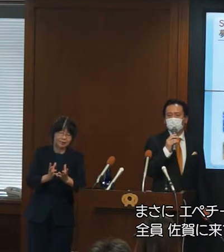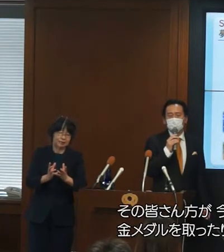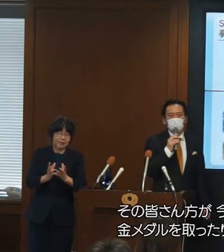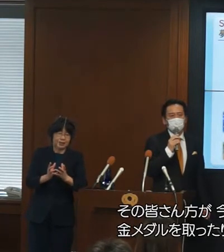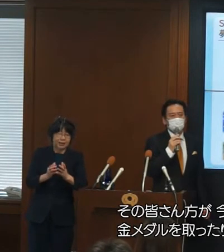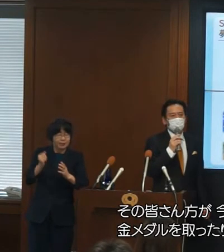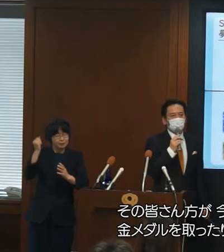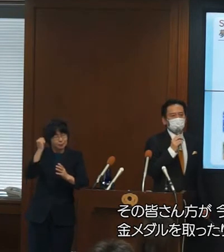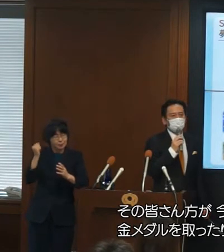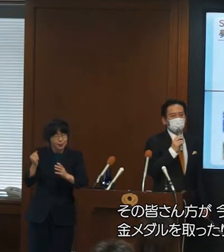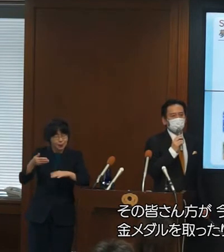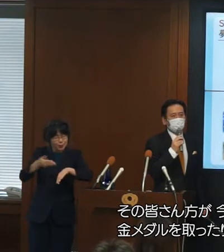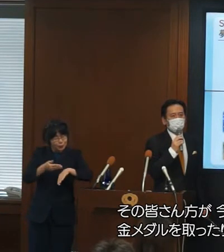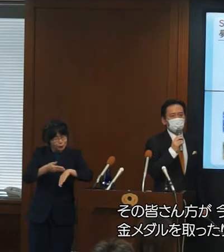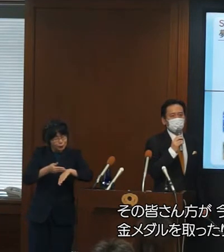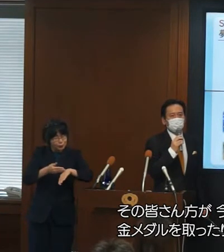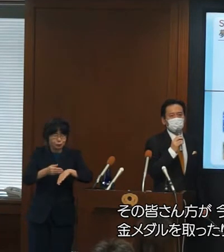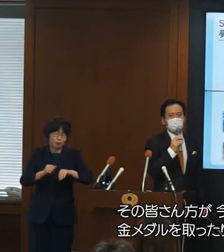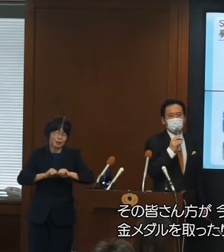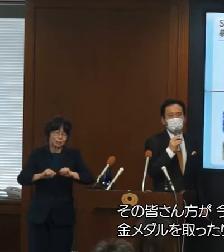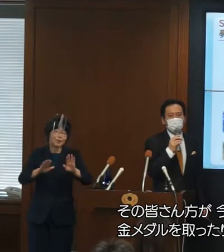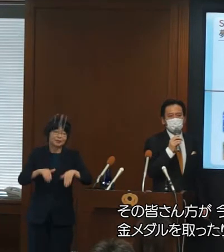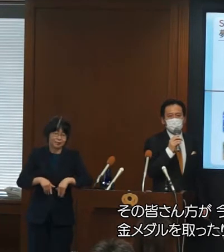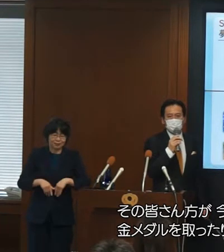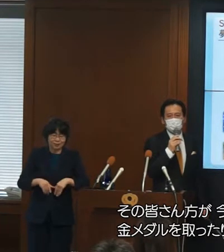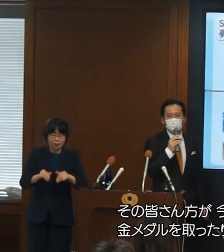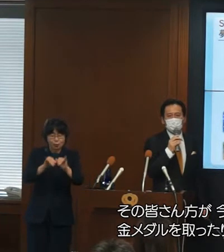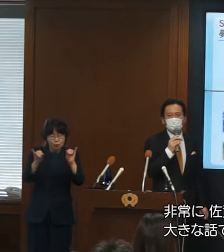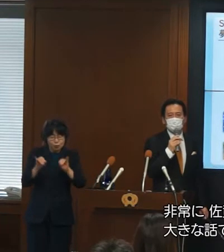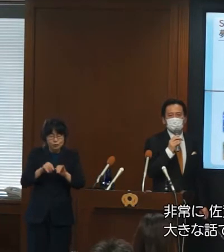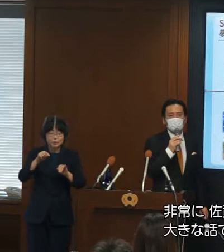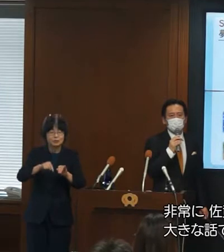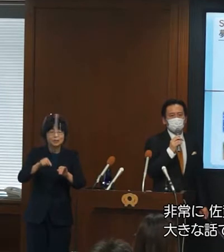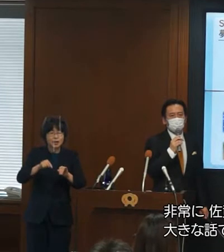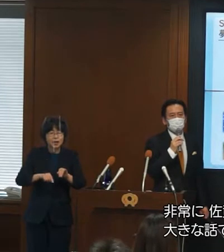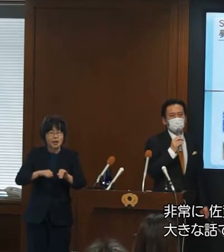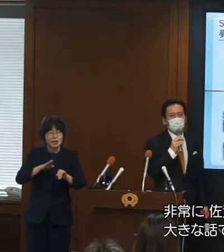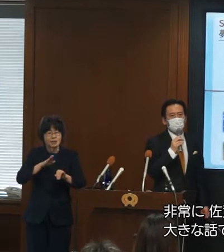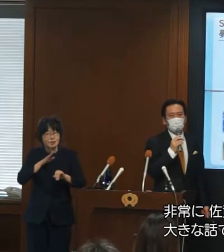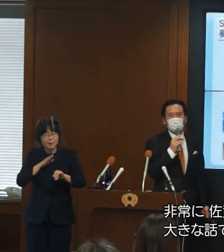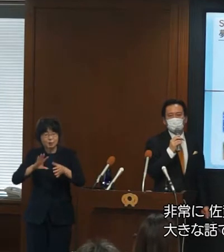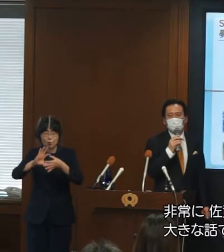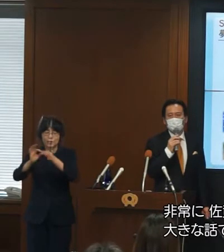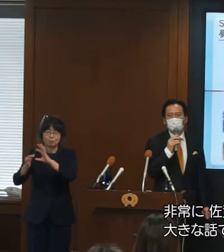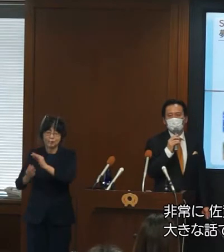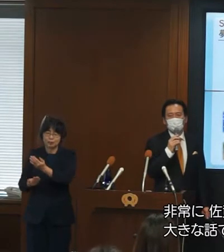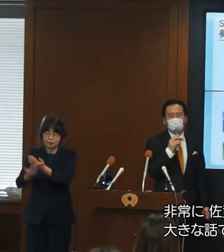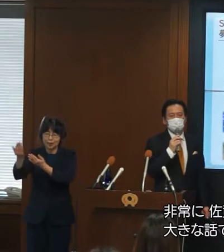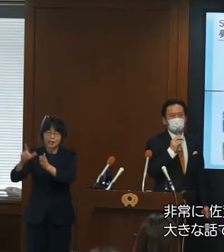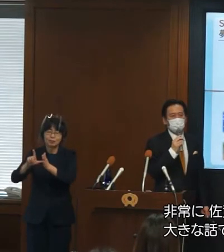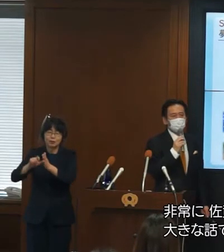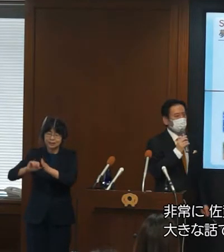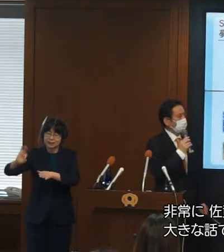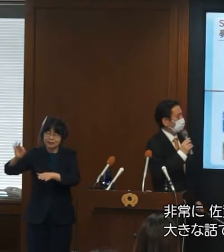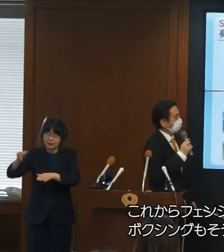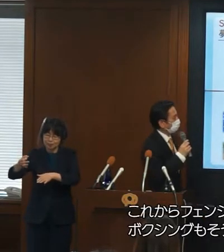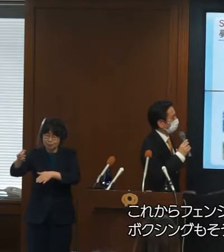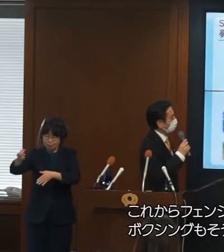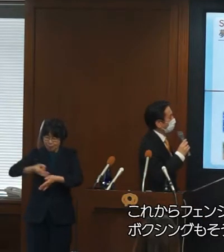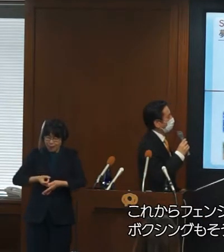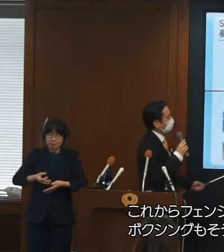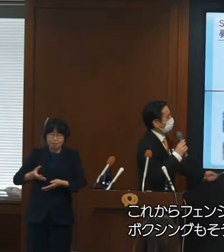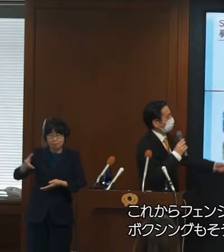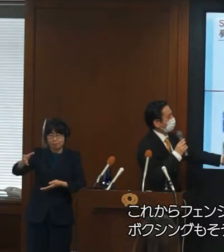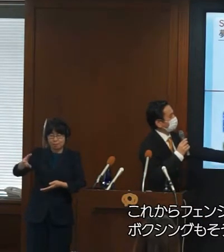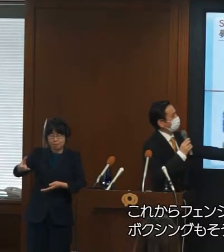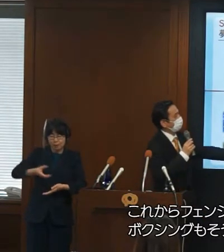ども、その皆さん方が今回金メダルを取ったりしているというのも非常に佐賀県にとっては大きな話でありまして、これ